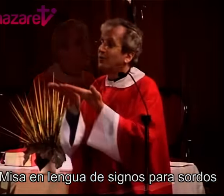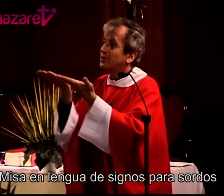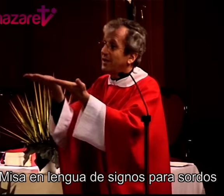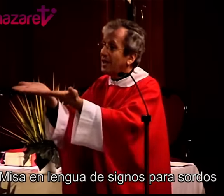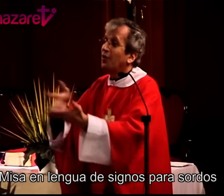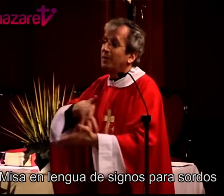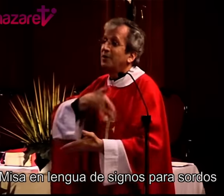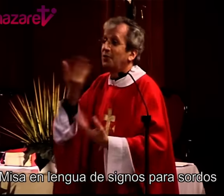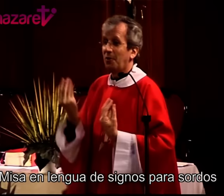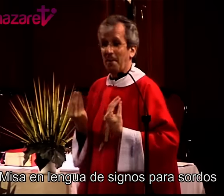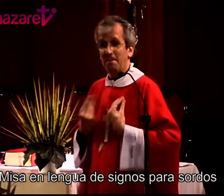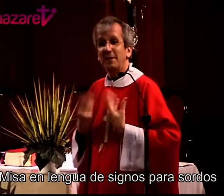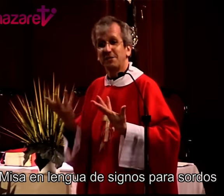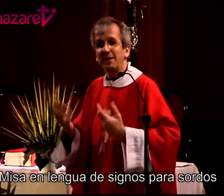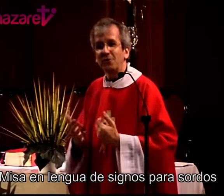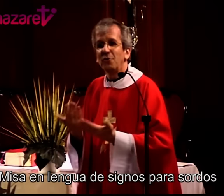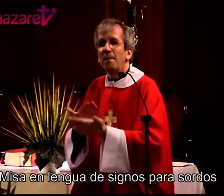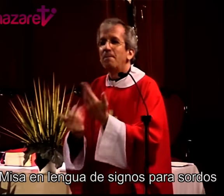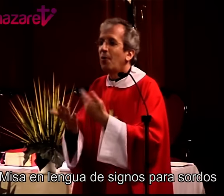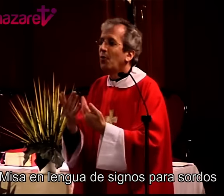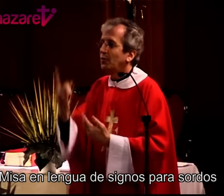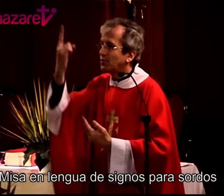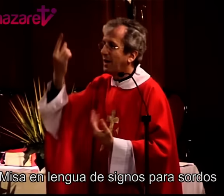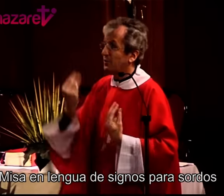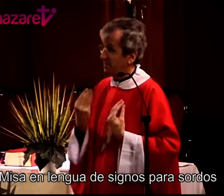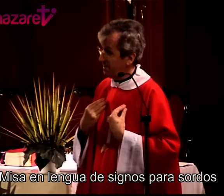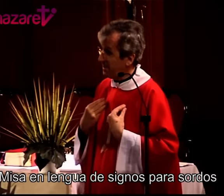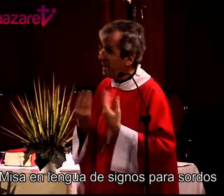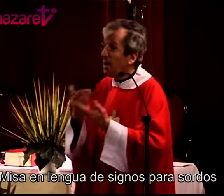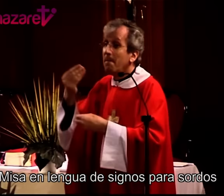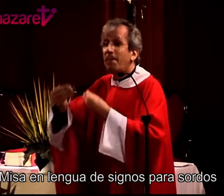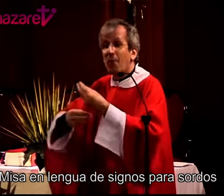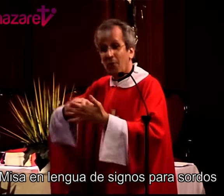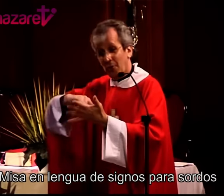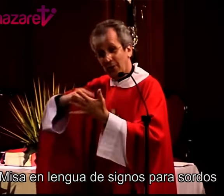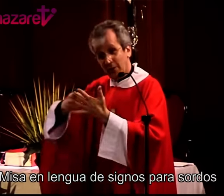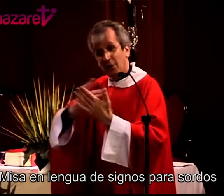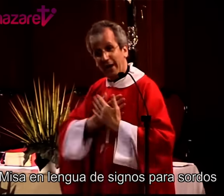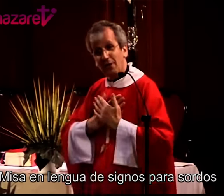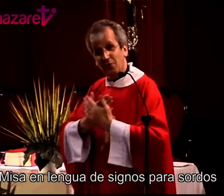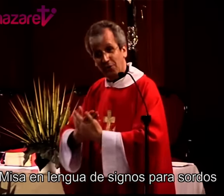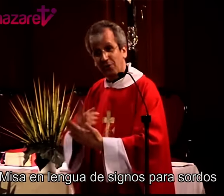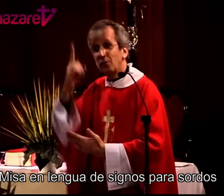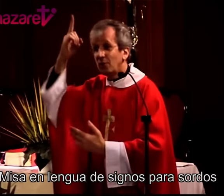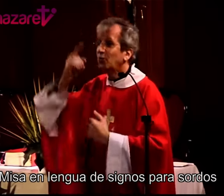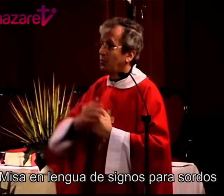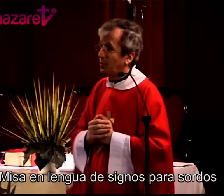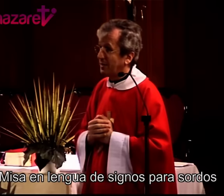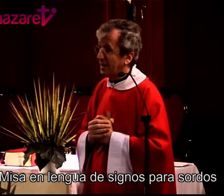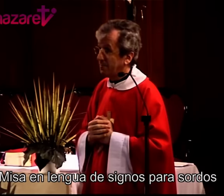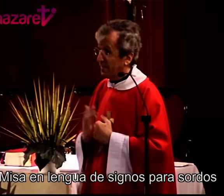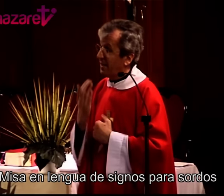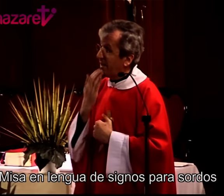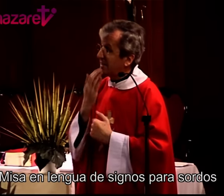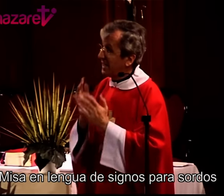tus manos encomiendo mi espíritu. Pongo en tus manos mi vida, pongo en todo tu